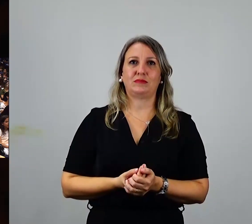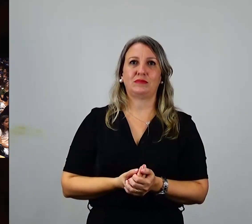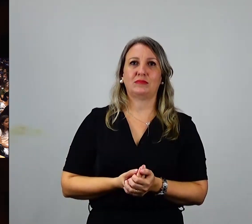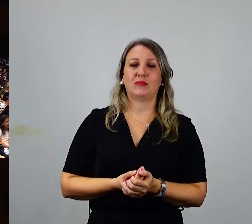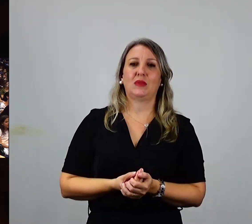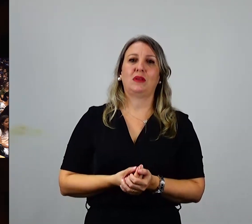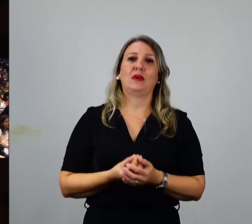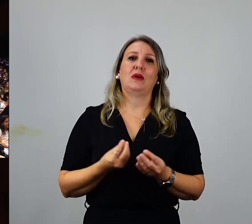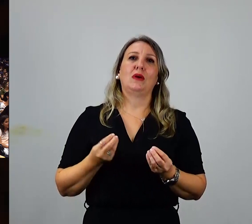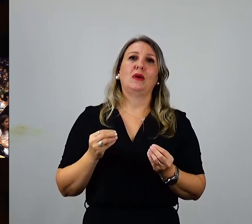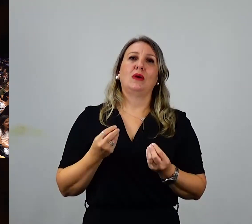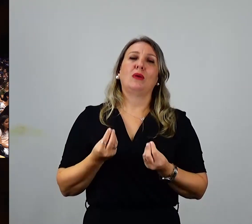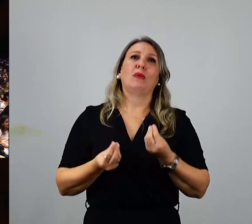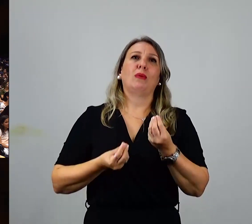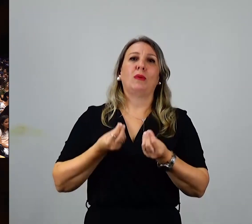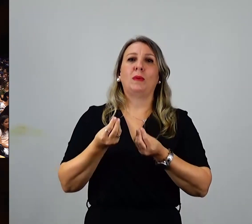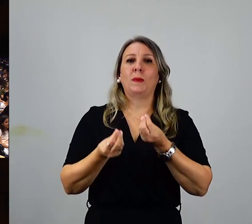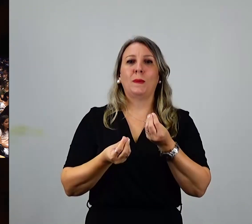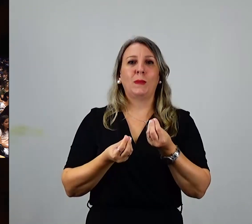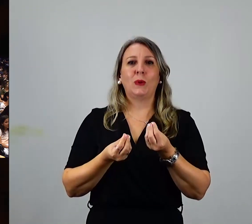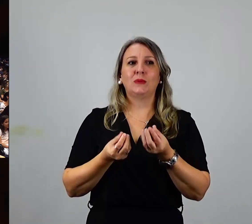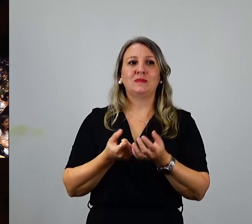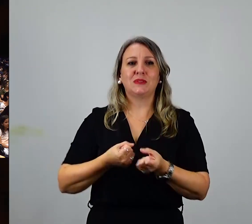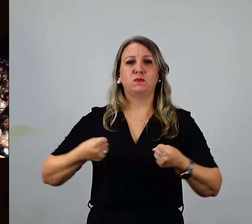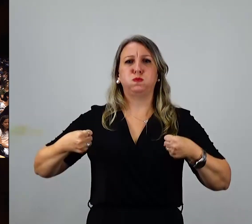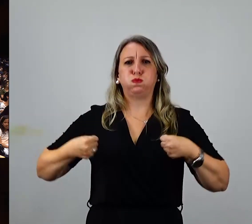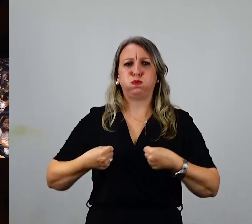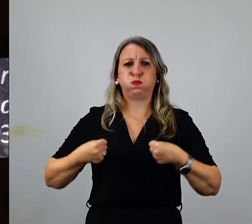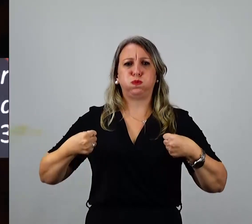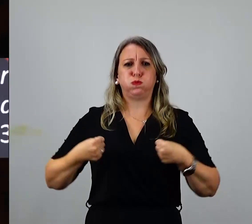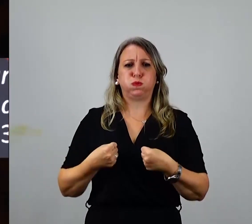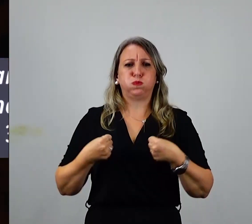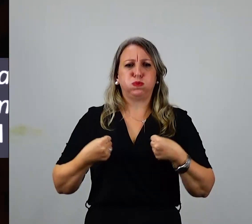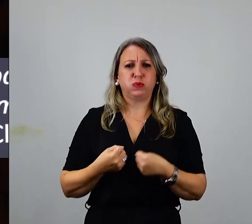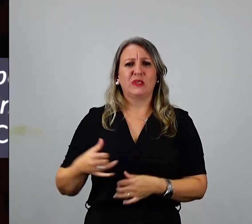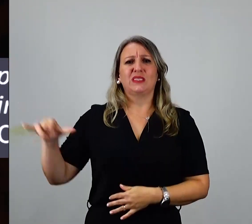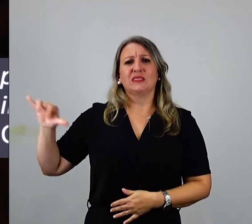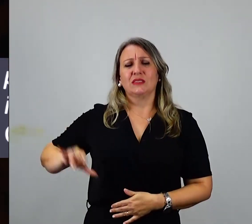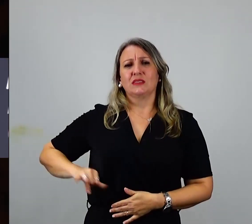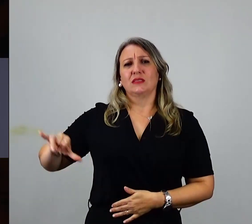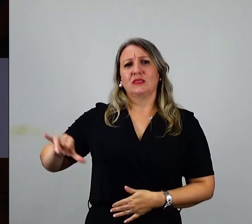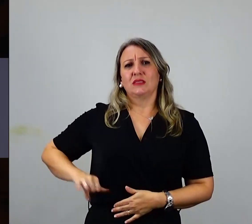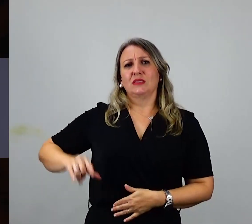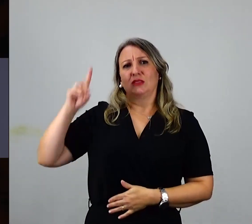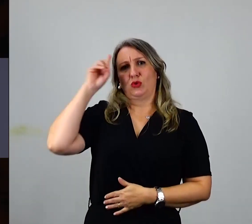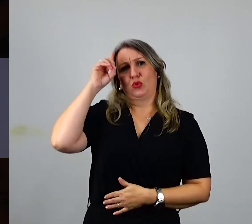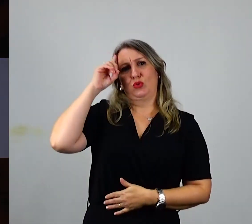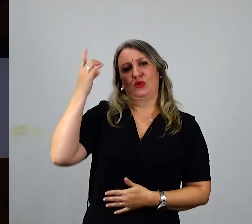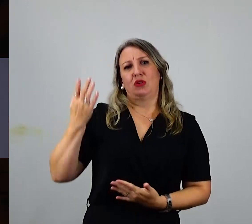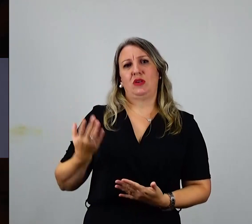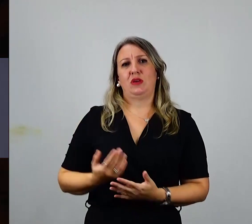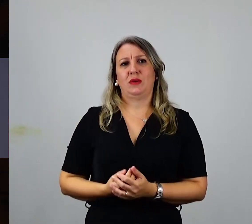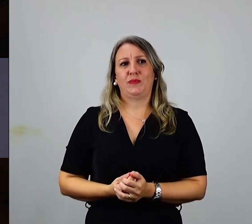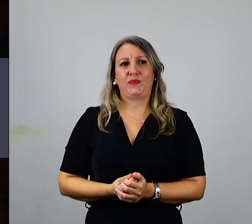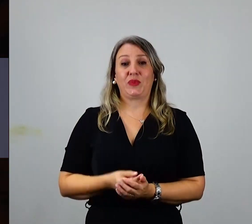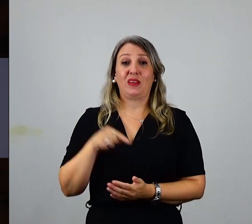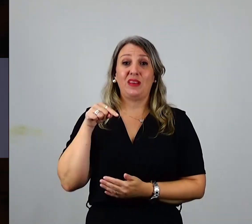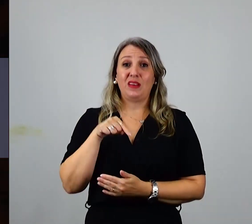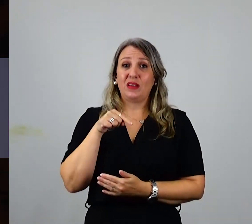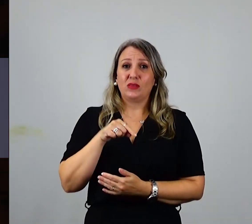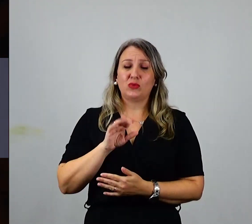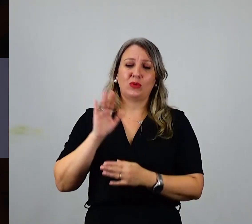cedo. Isso vai pressionar você. E outras trocas de pele